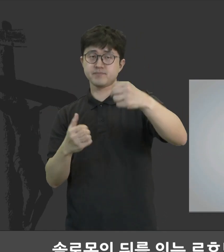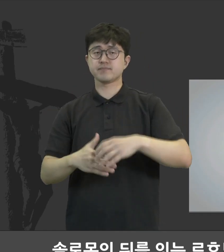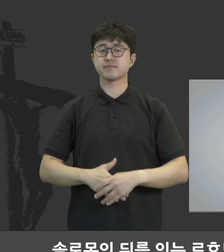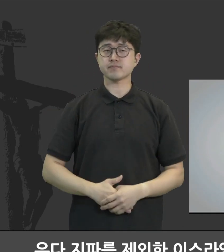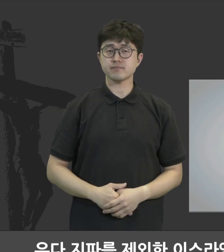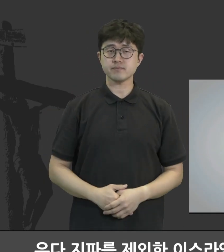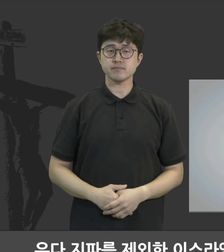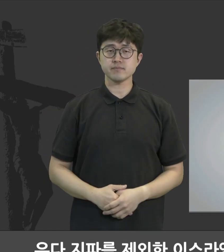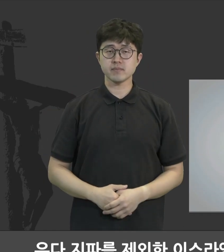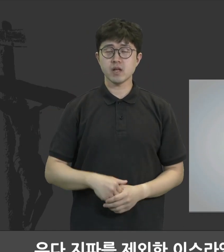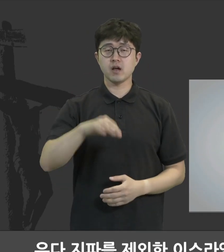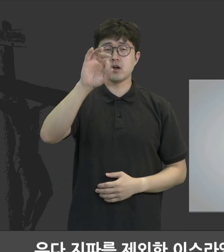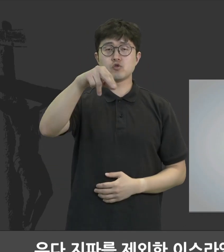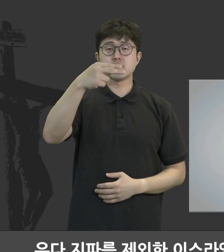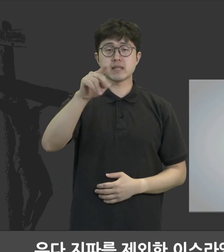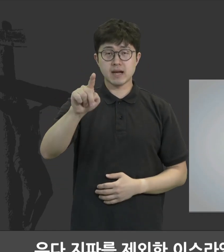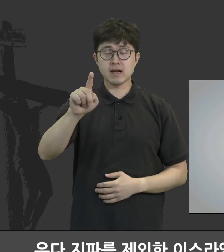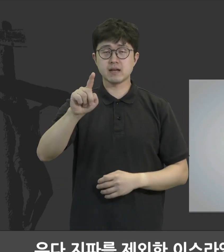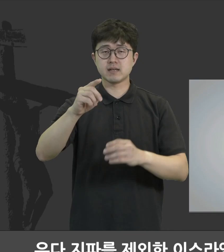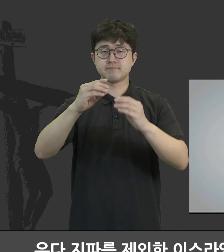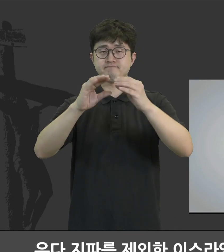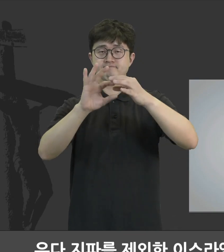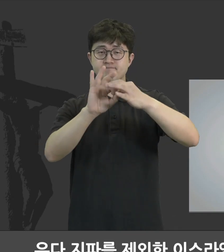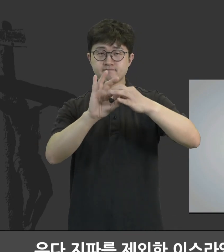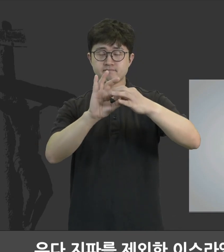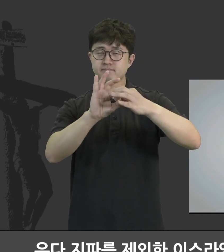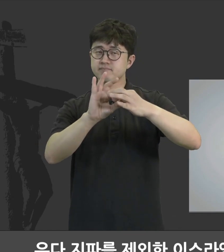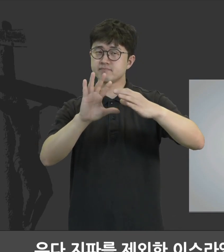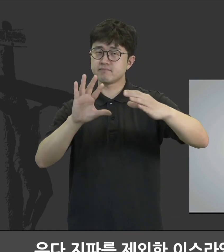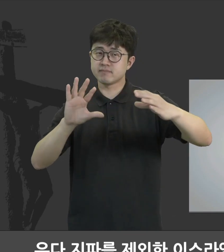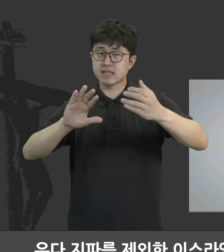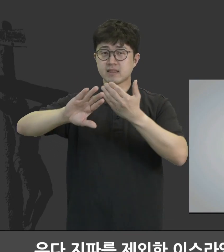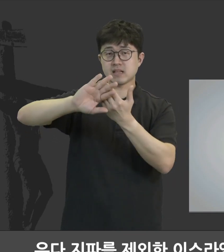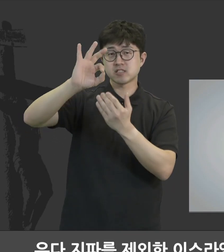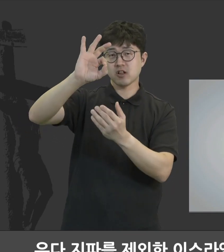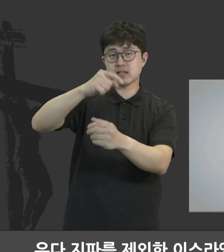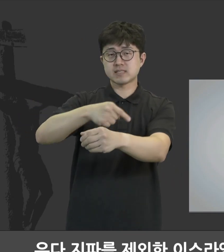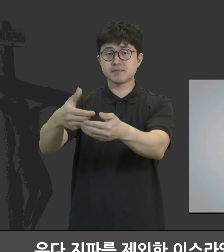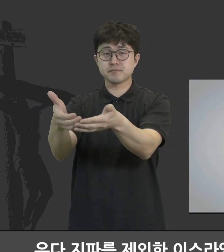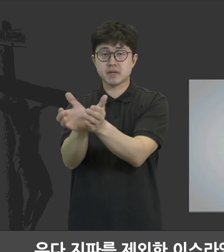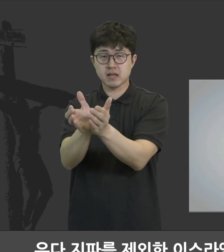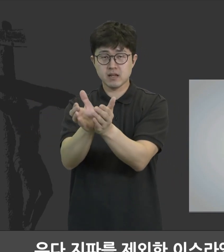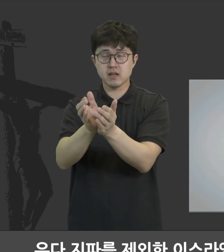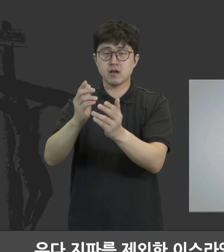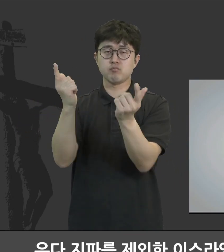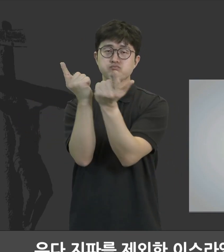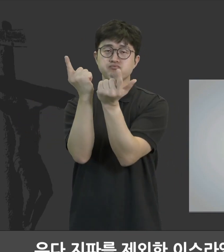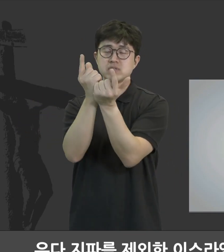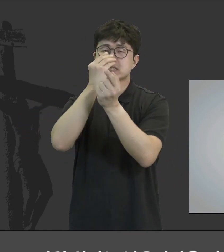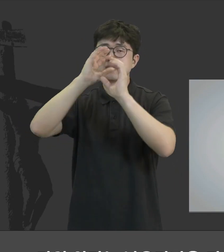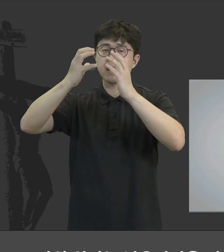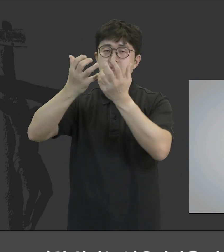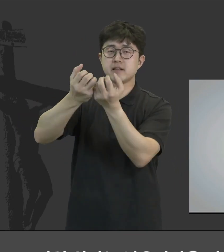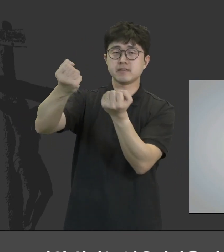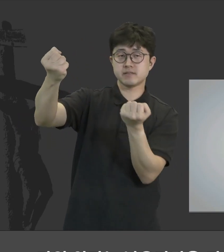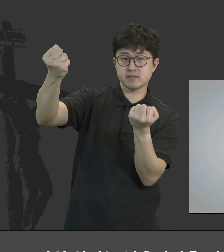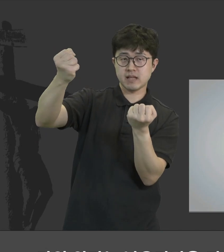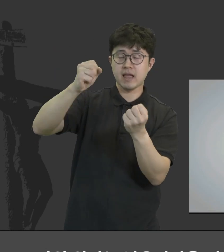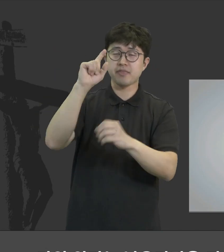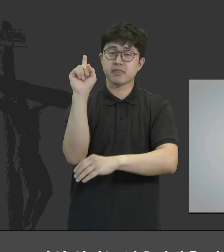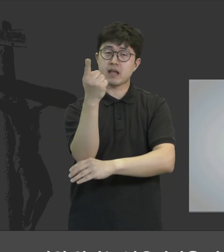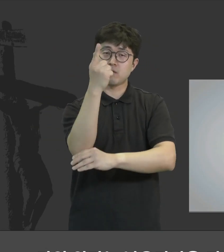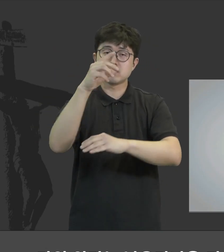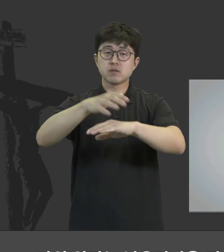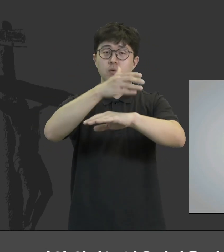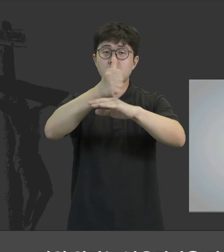맙니다. 유다 지파를 제외한 이스라엘의 10지파는 여로보암을 북이스라엘의 왕으로 세우고 다윗